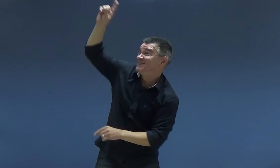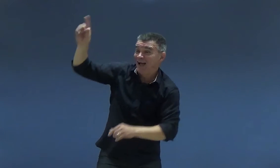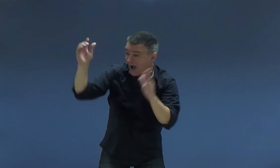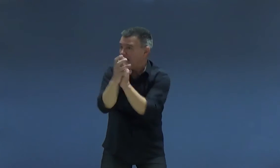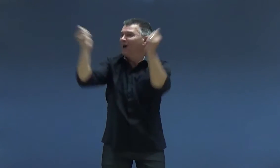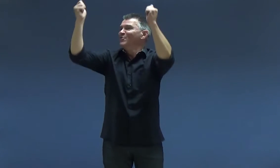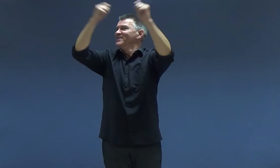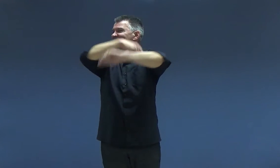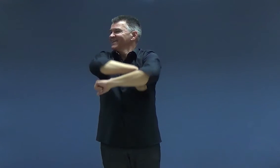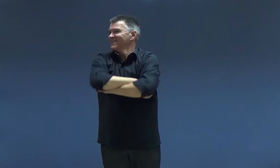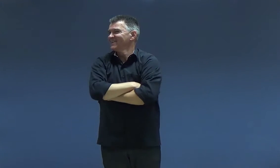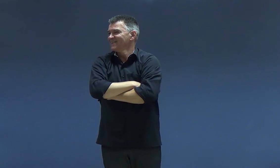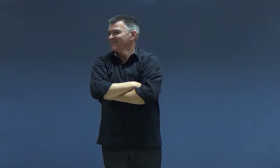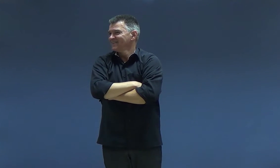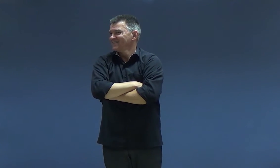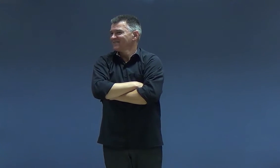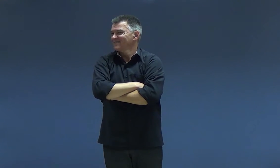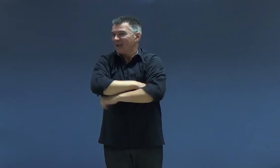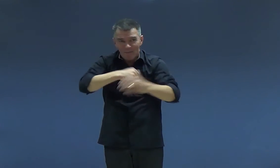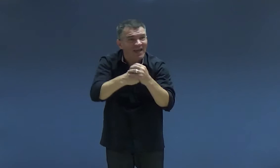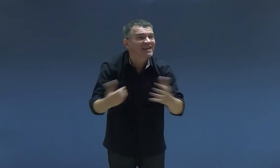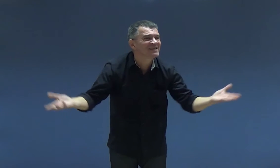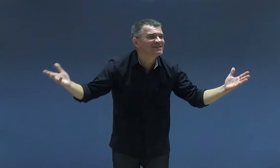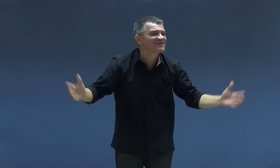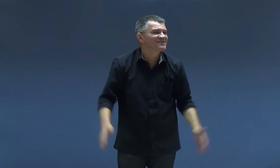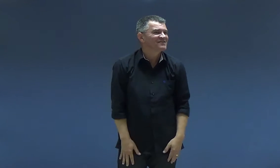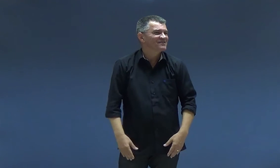E eu vou ter face a face com Deus, gente. Amém?